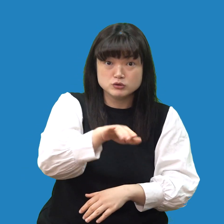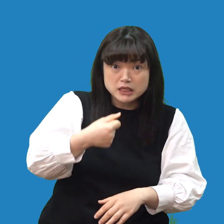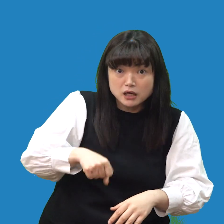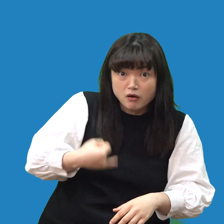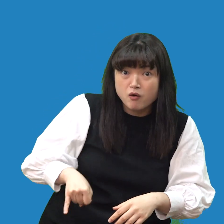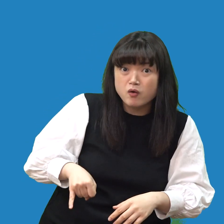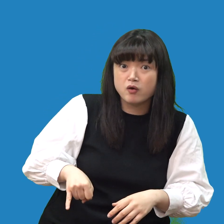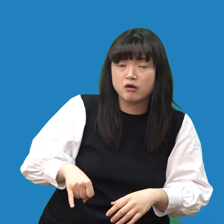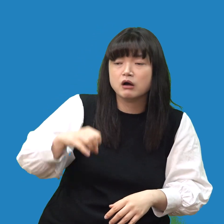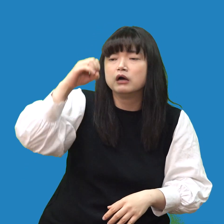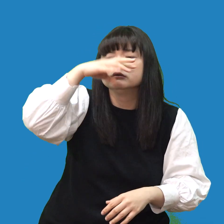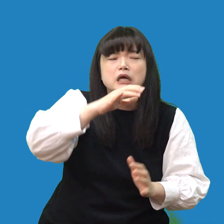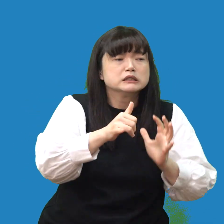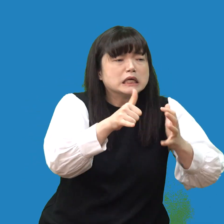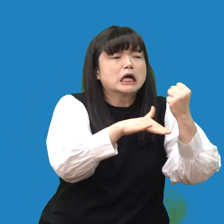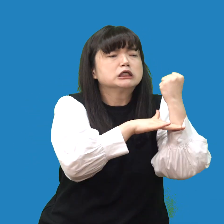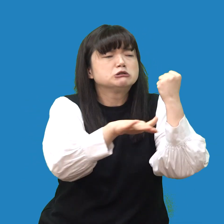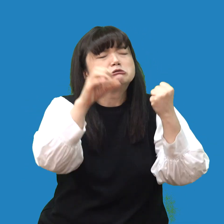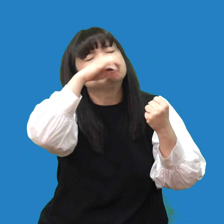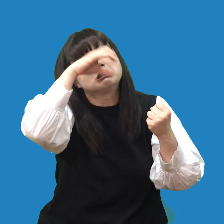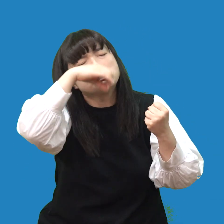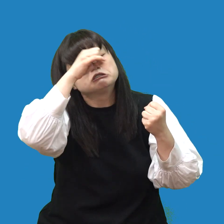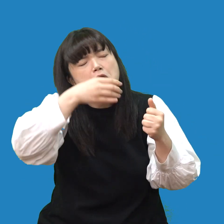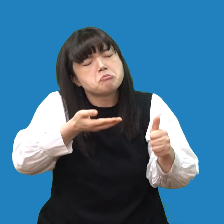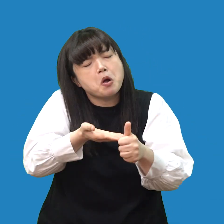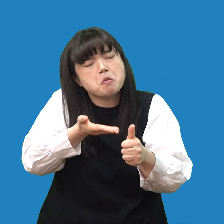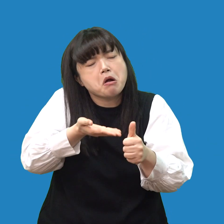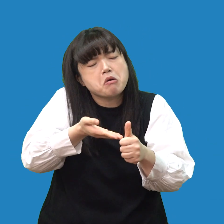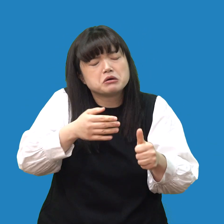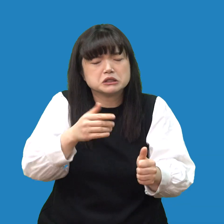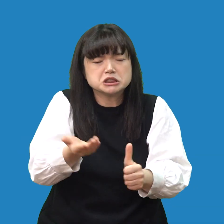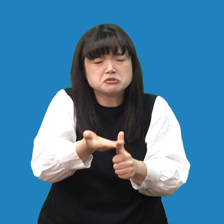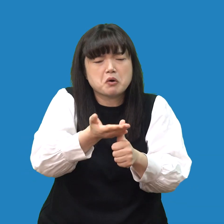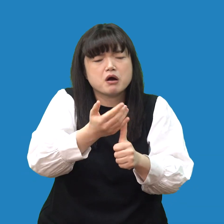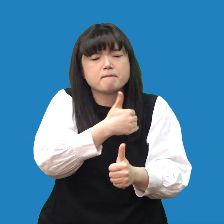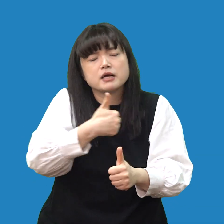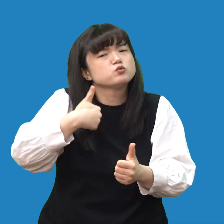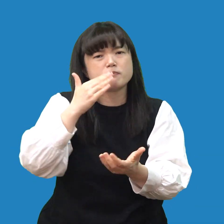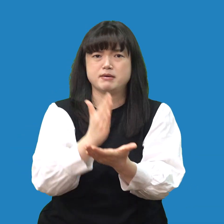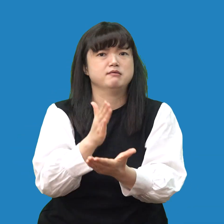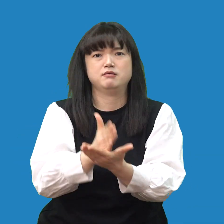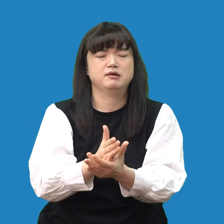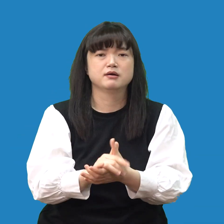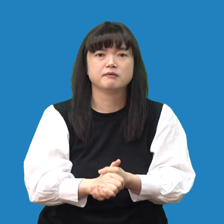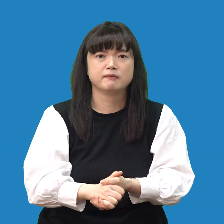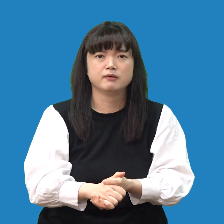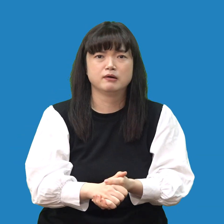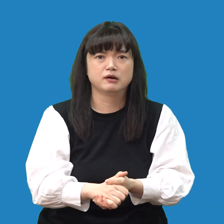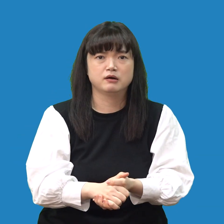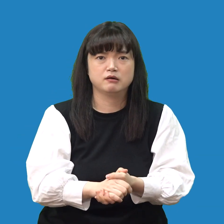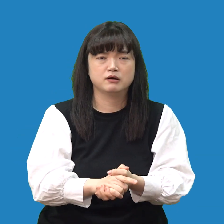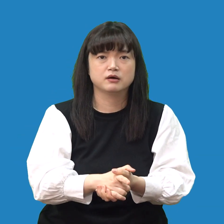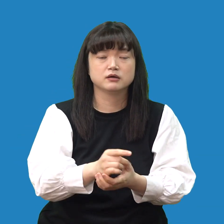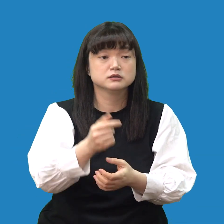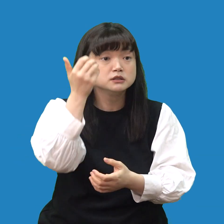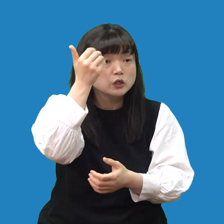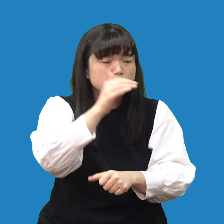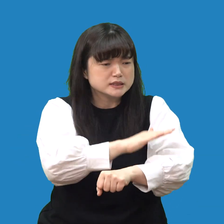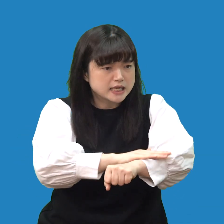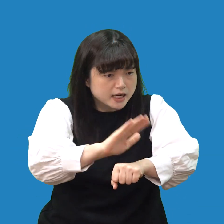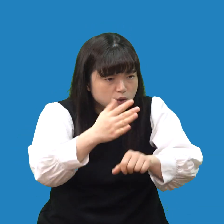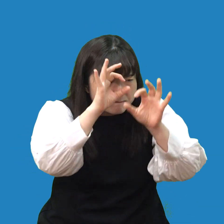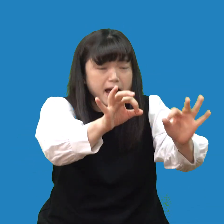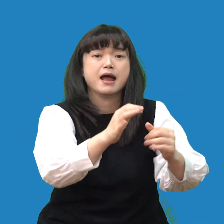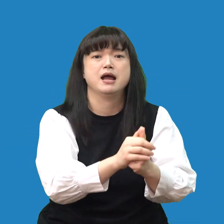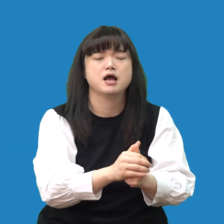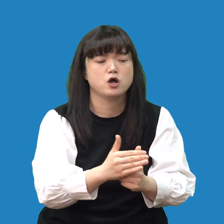자녀들 그냥 세상 기준으로 그럭저럭 먹고 잘 산다, 이걸로 만족하면 안 됩니다. 그 영혼이 정말 잘 되는지를